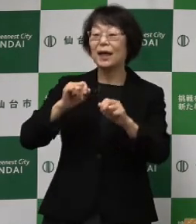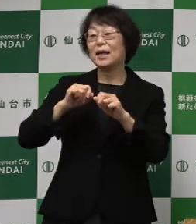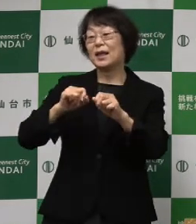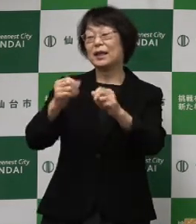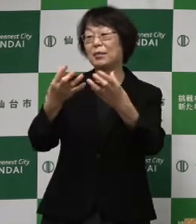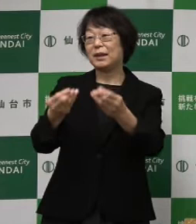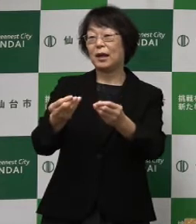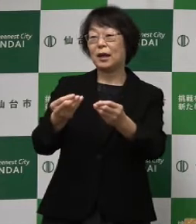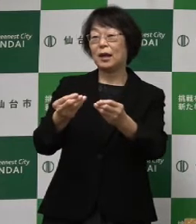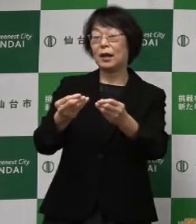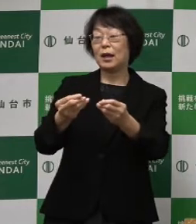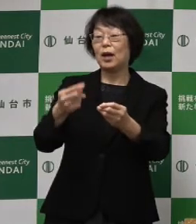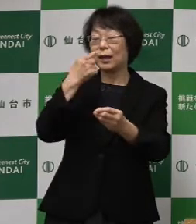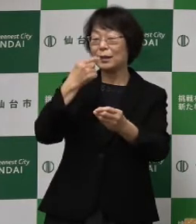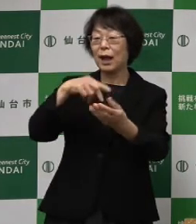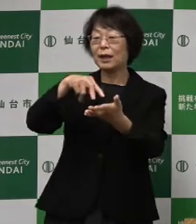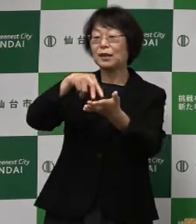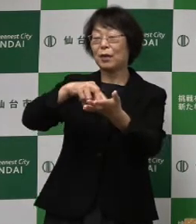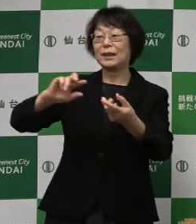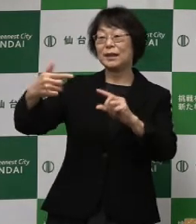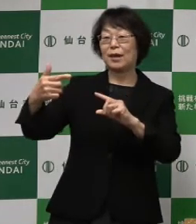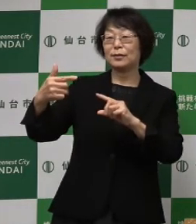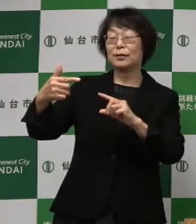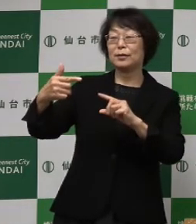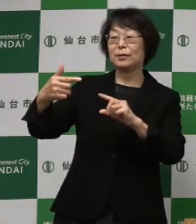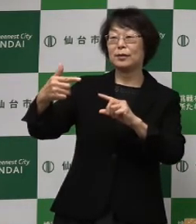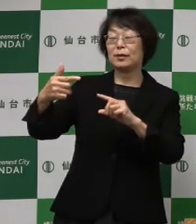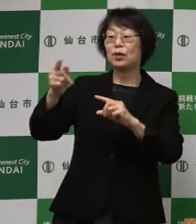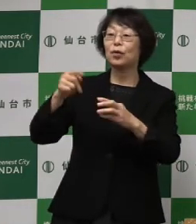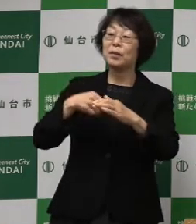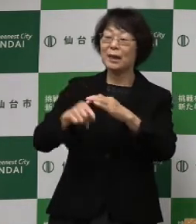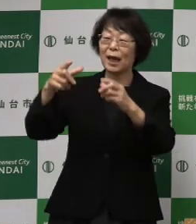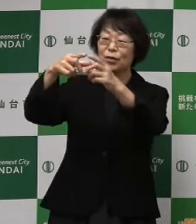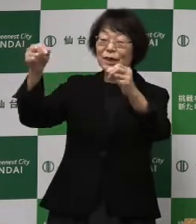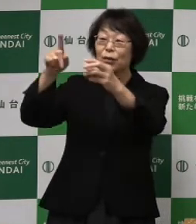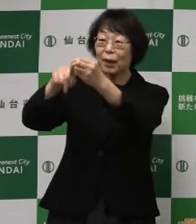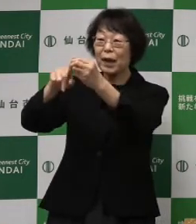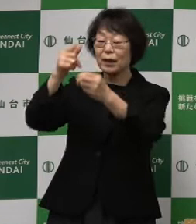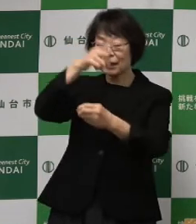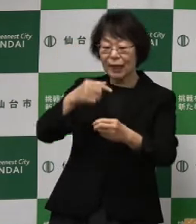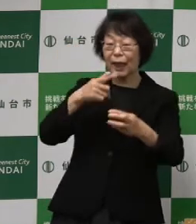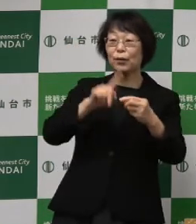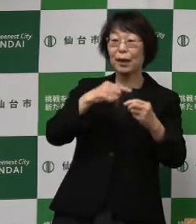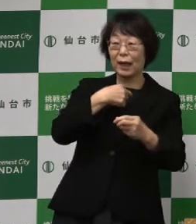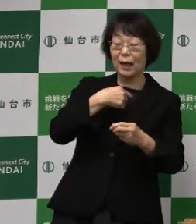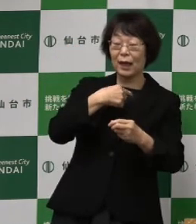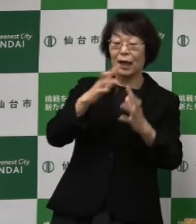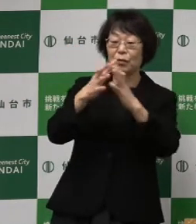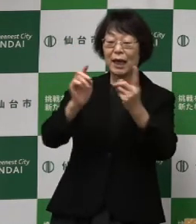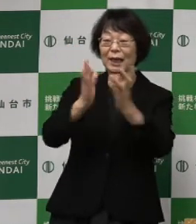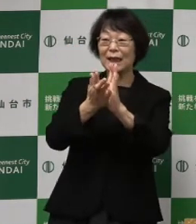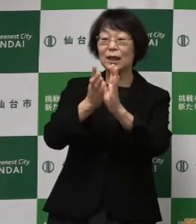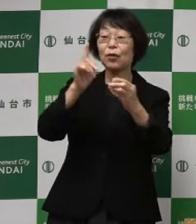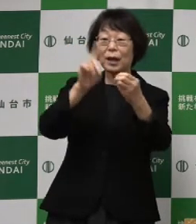に思いますけど、私はもうすでに立場が全く違っております。そういう意味で国のために、そして仙台のために、宮城のために